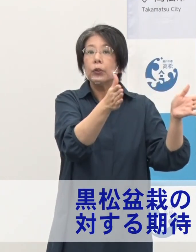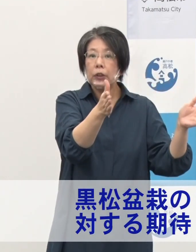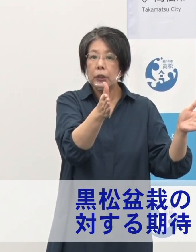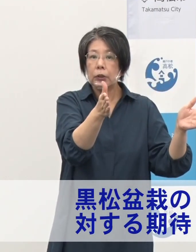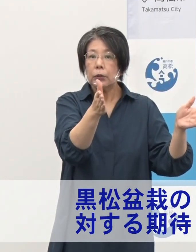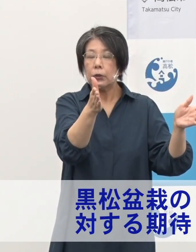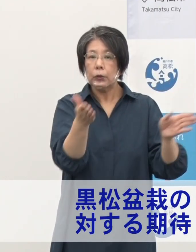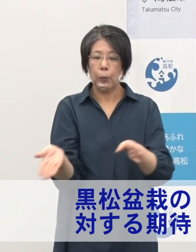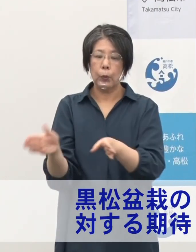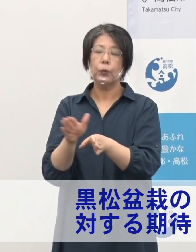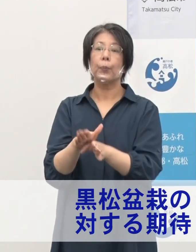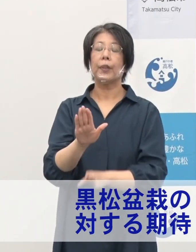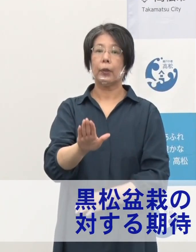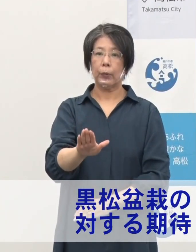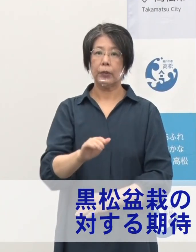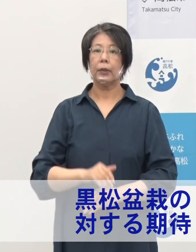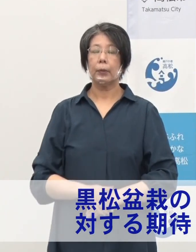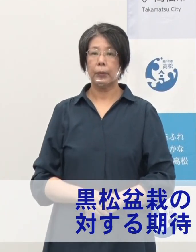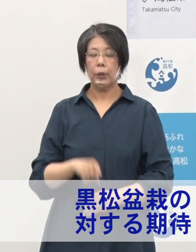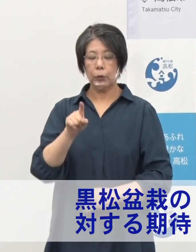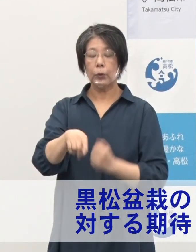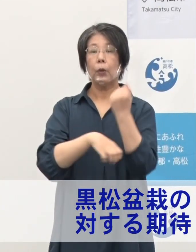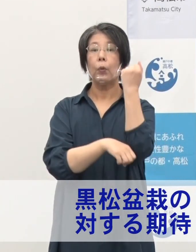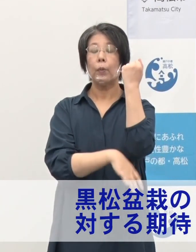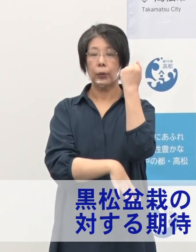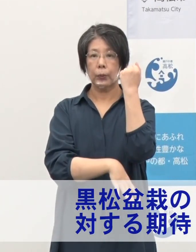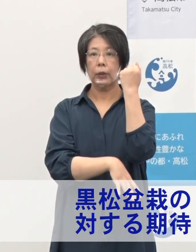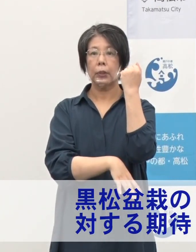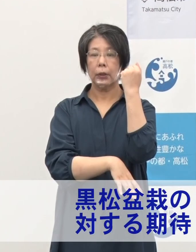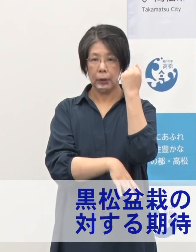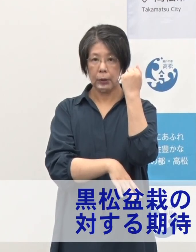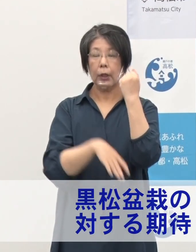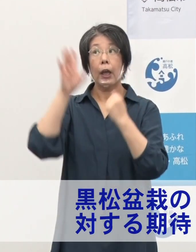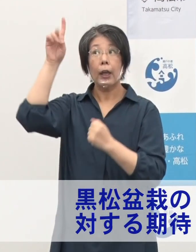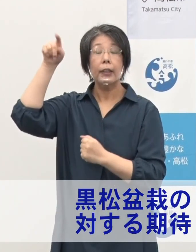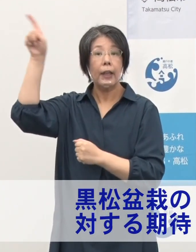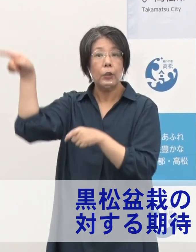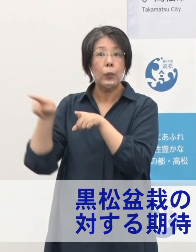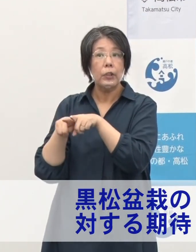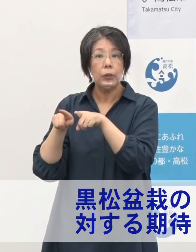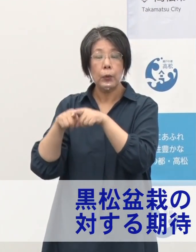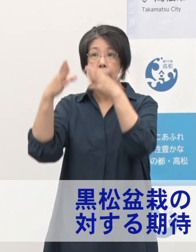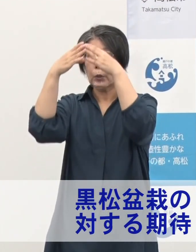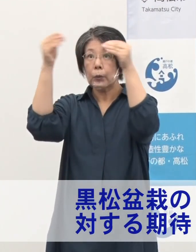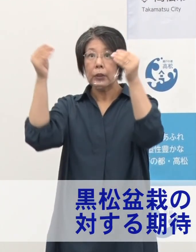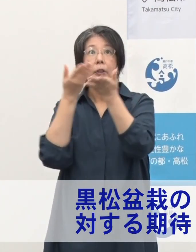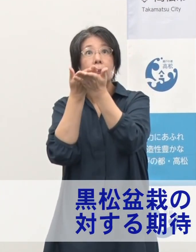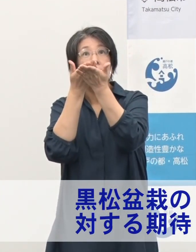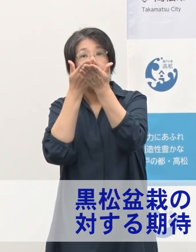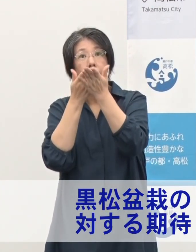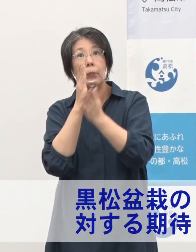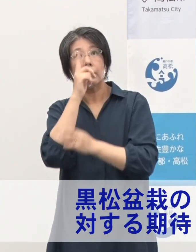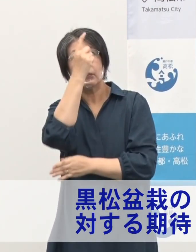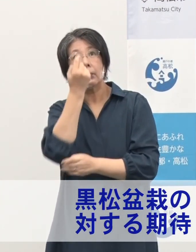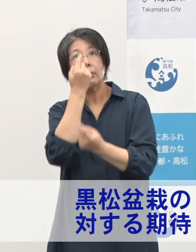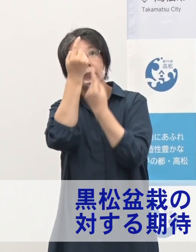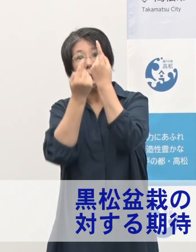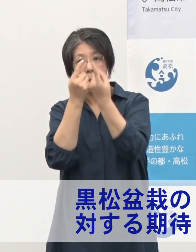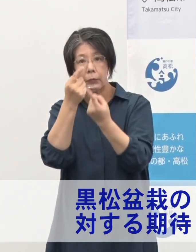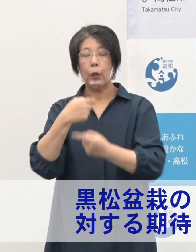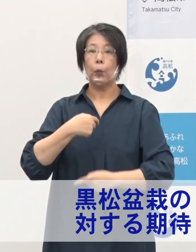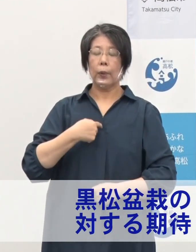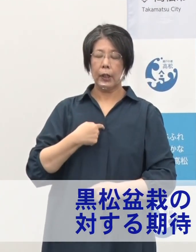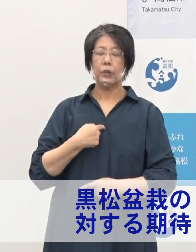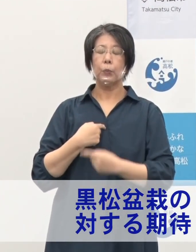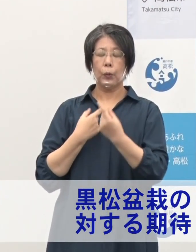ているところでございましてこれに基づきましてまぁ犬と共に国の方に働きかけてまいりましたし私自身も